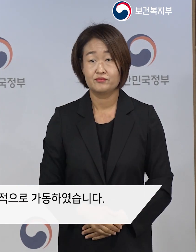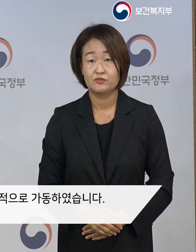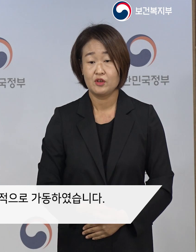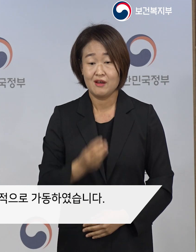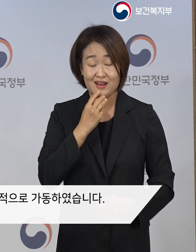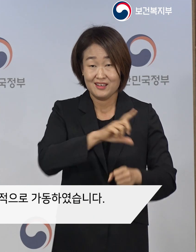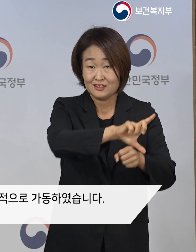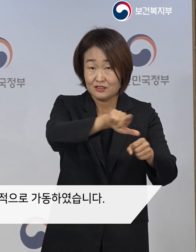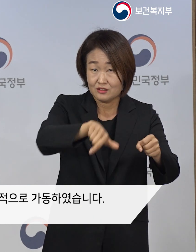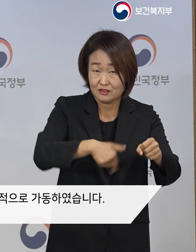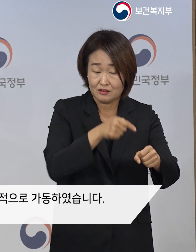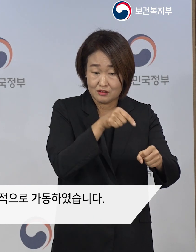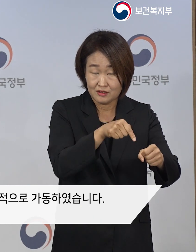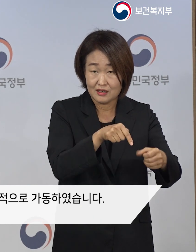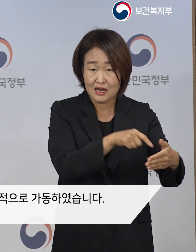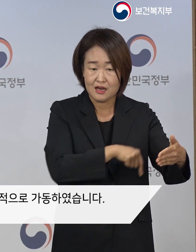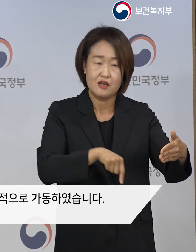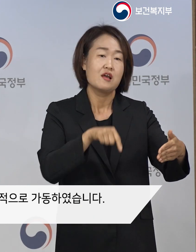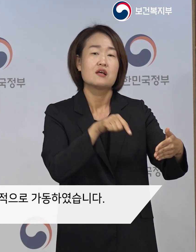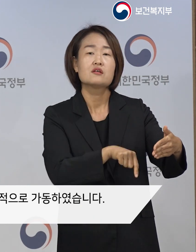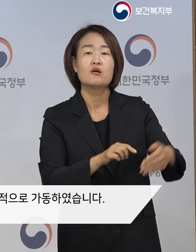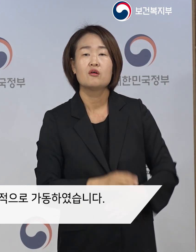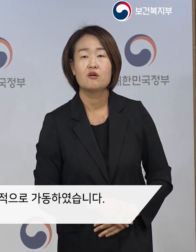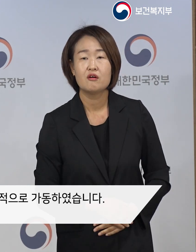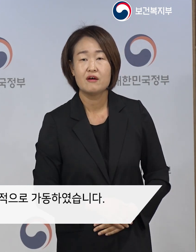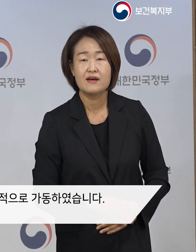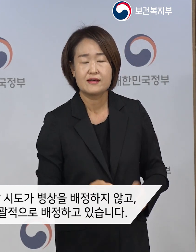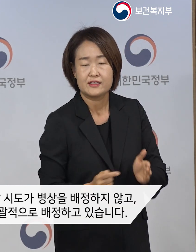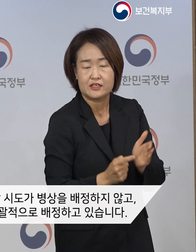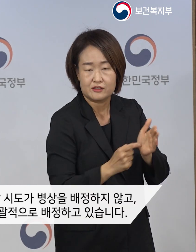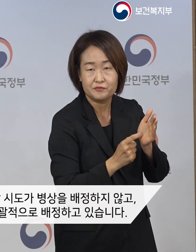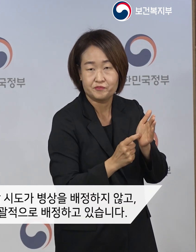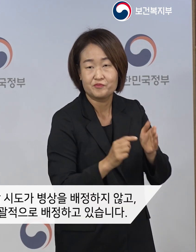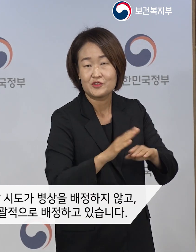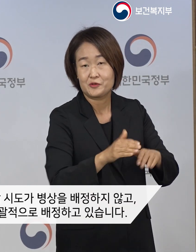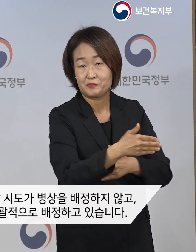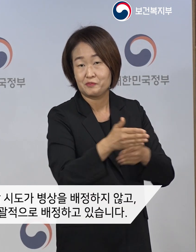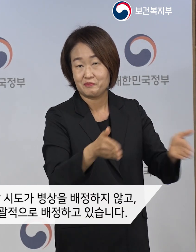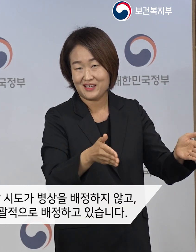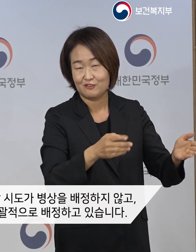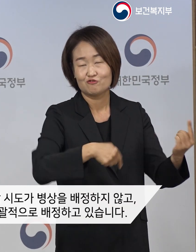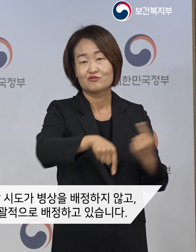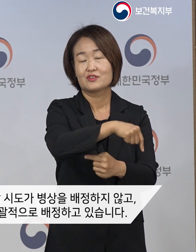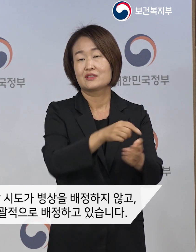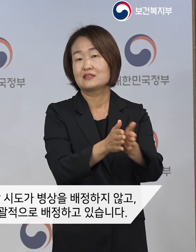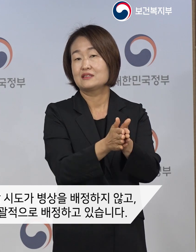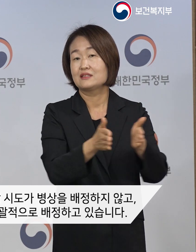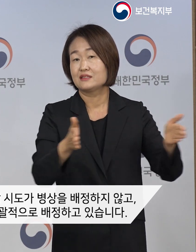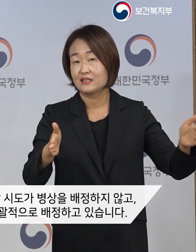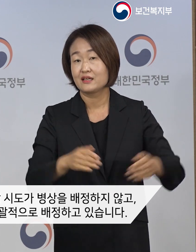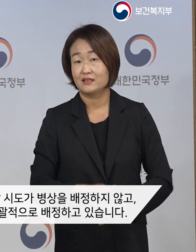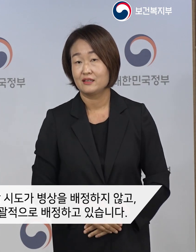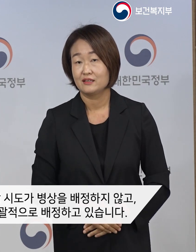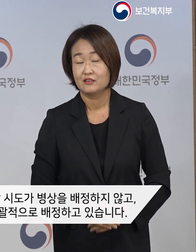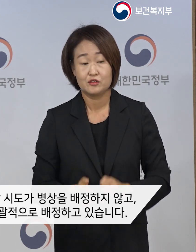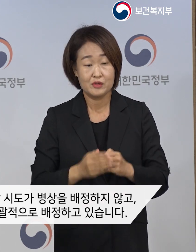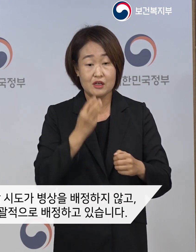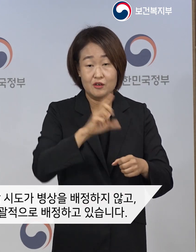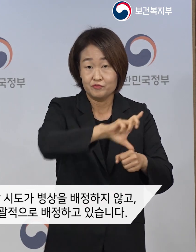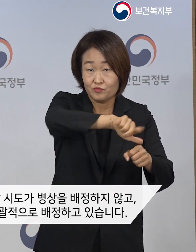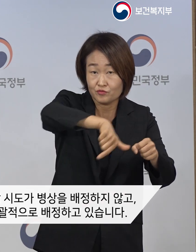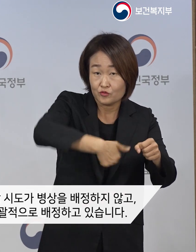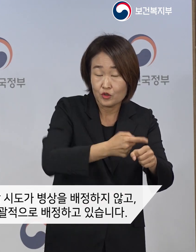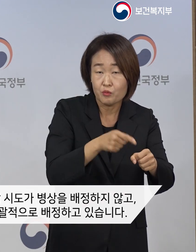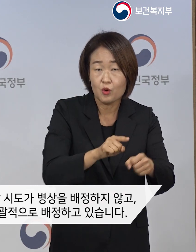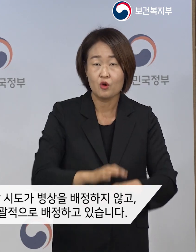수도권 긴급대응반을 본격적으로 가동하였습니다. 서울과 경기, 인천의 환자들에 대해서는 각